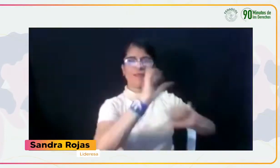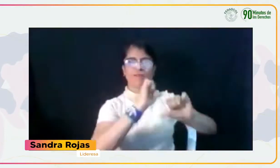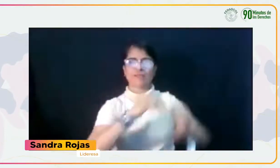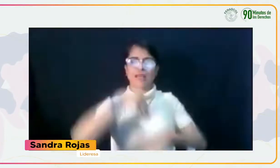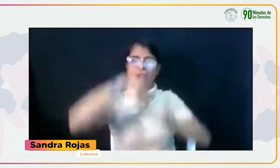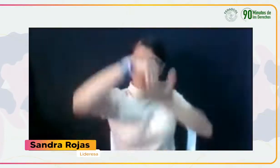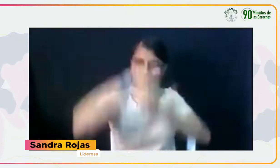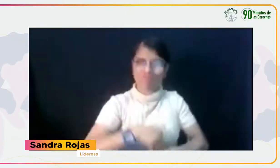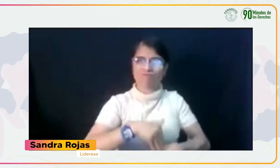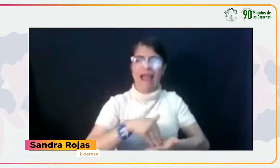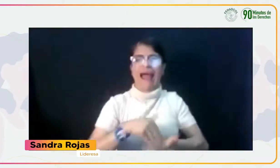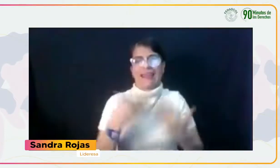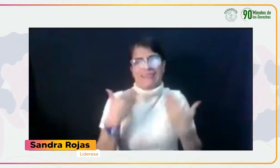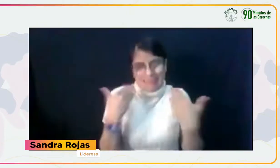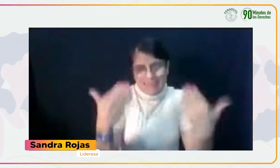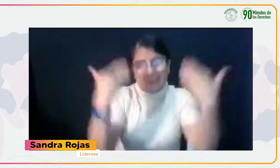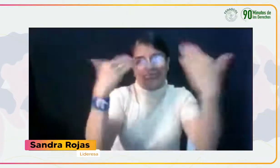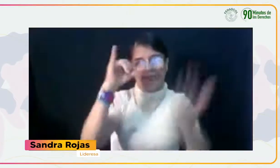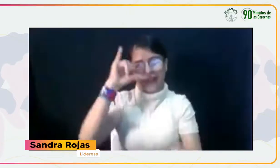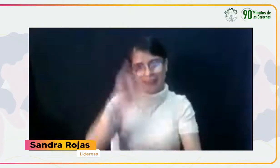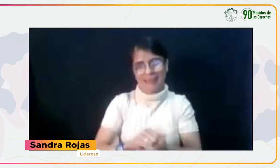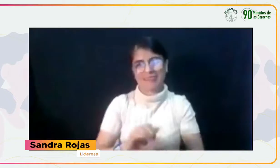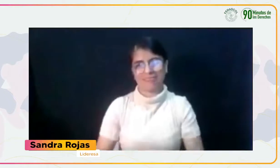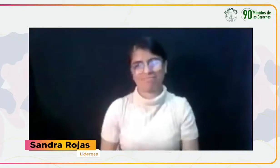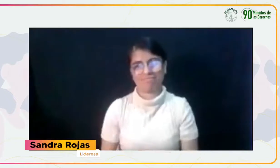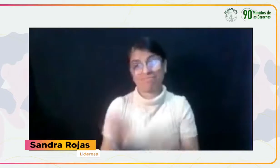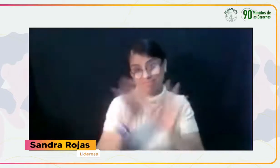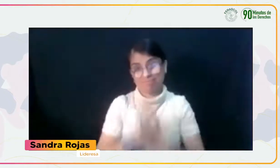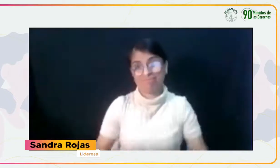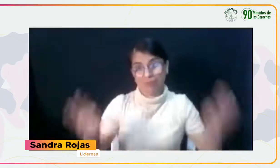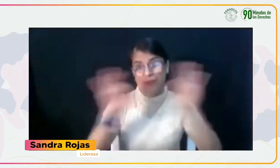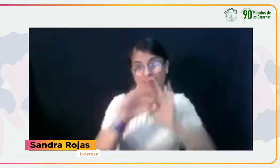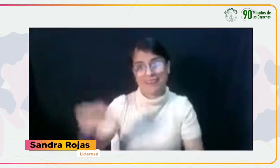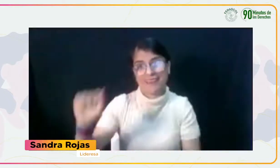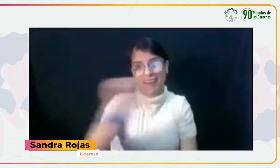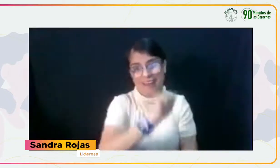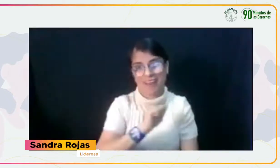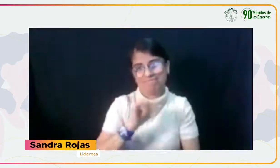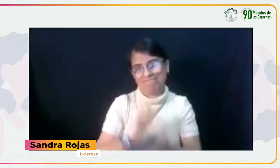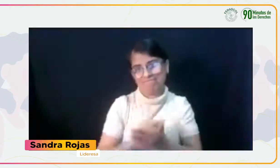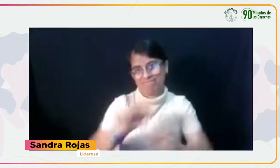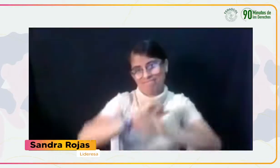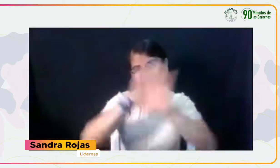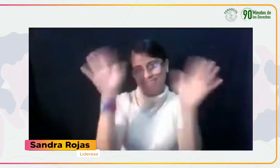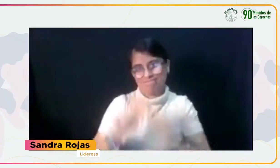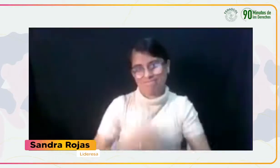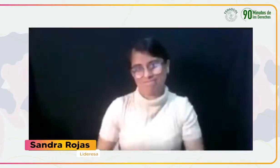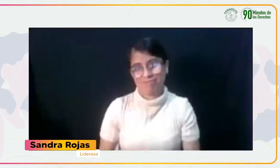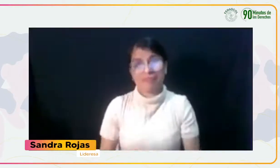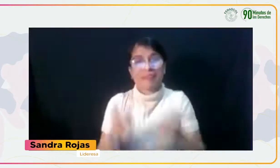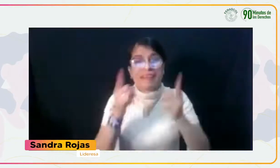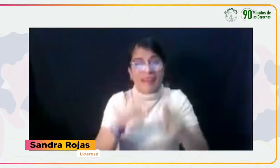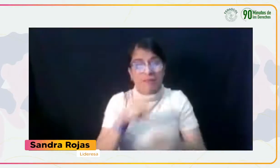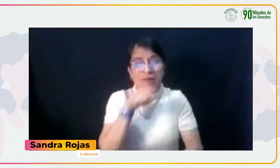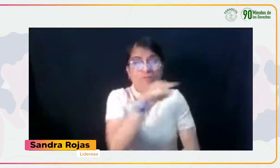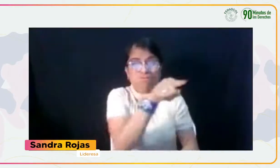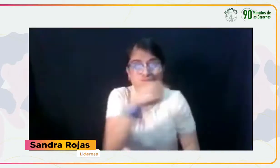que nos defendamos también y tengamos nuestra postura porque es así como funcionarían las cosas y el hecho de ser mujer